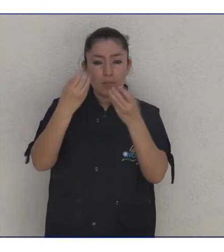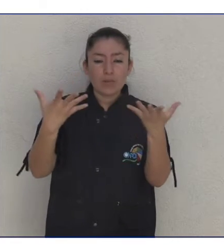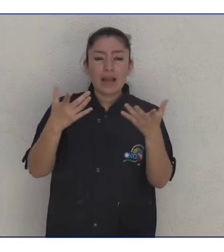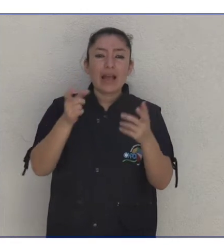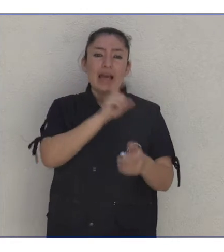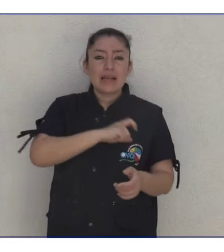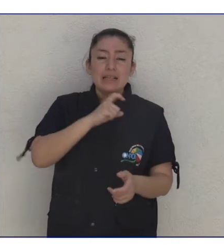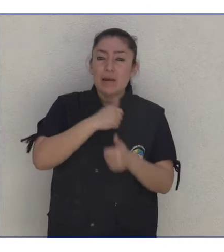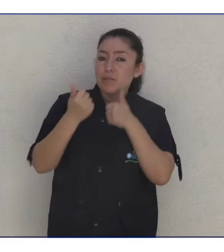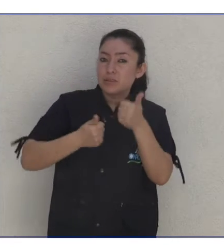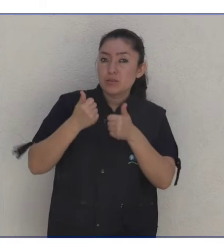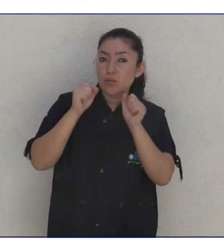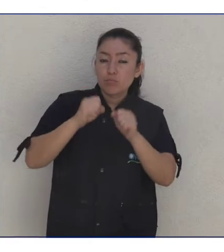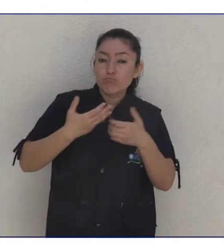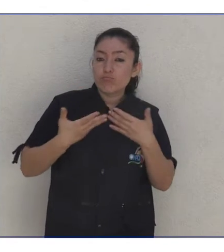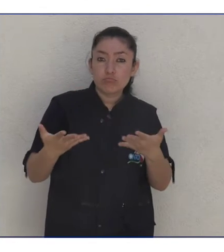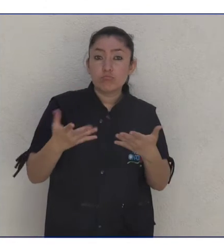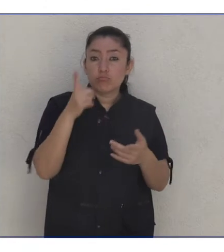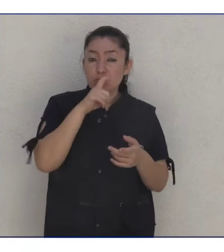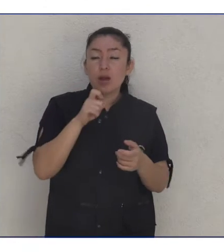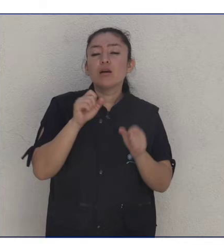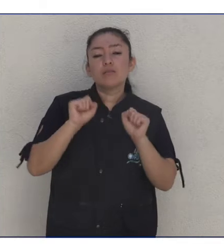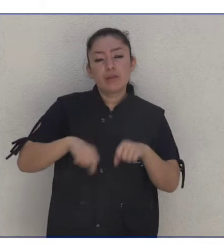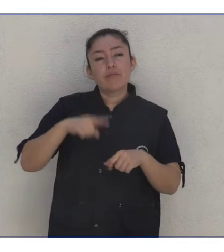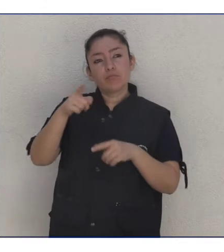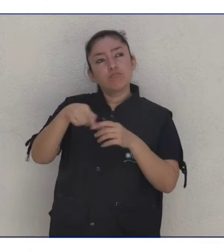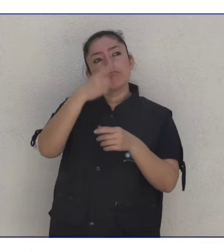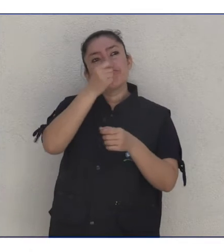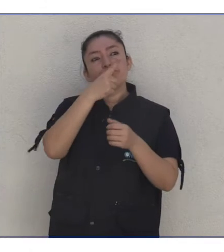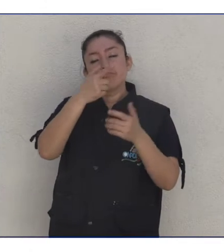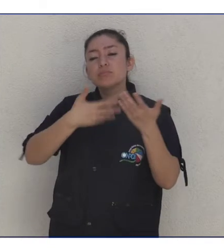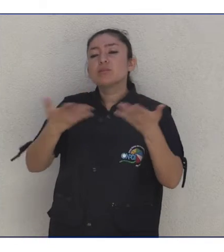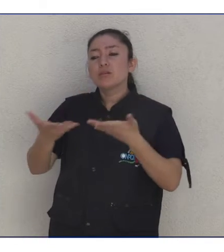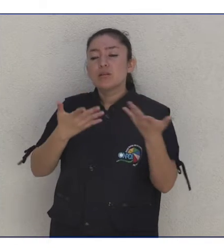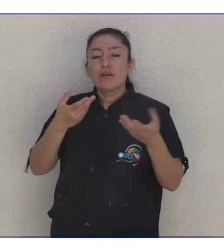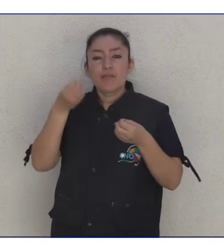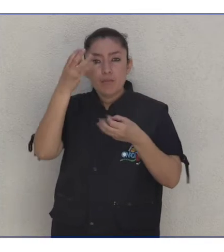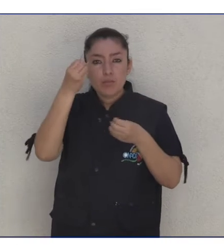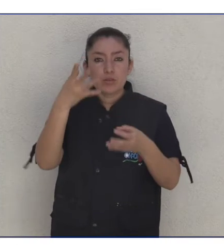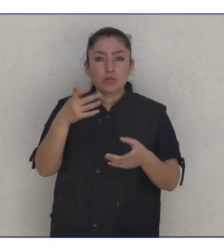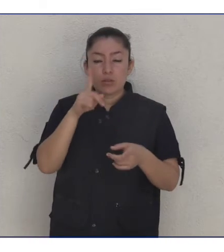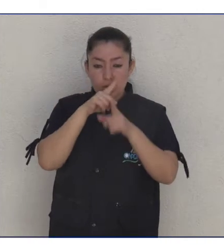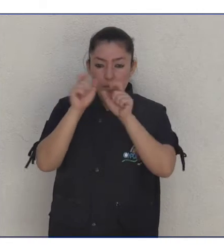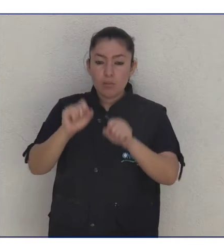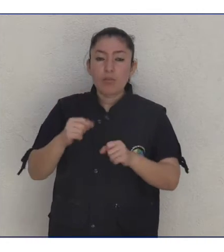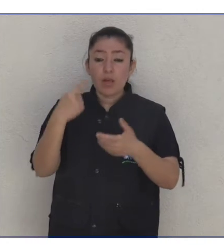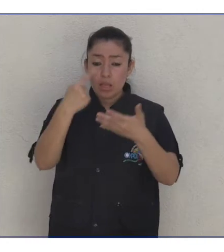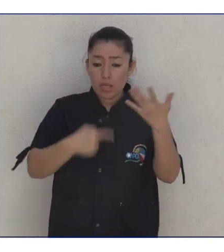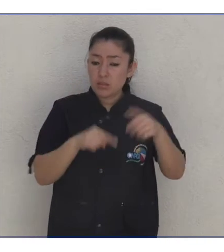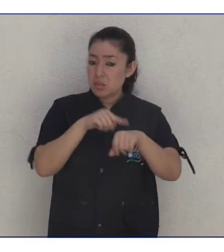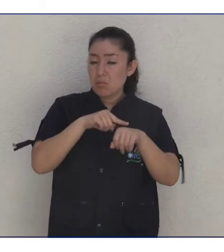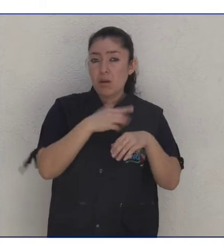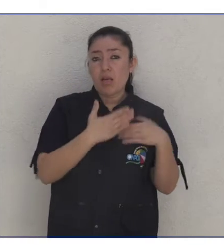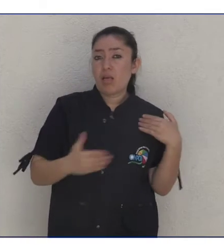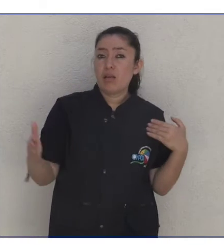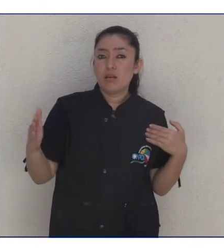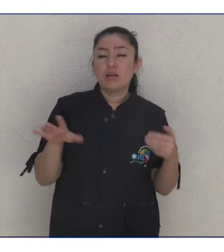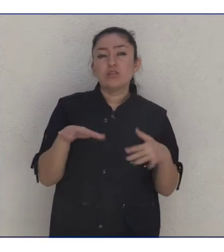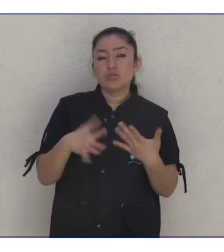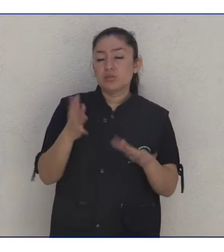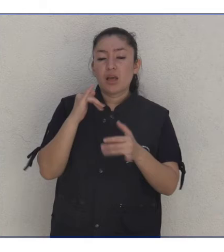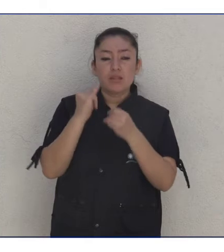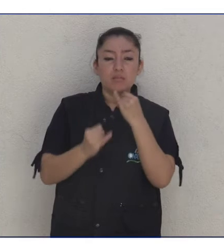administrativo y las que conduzcan a la inmediata ejecución de lo resuelto. Agotado el procedimiento de revisión, se tendrá por concluida la